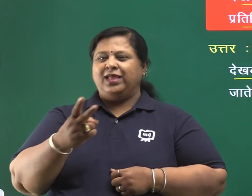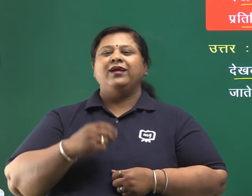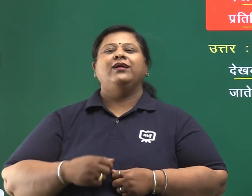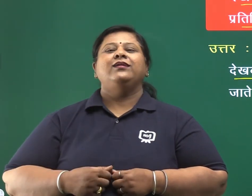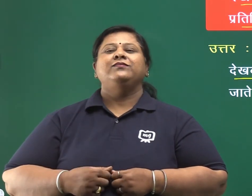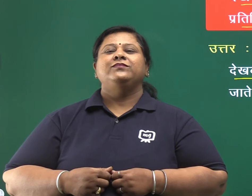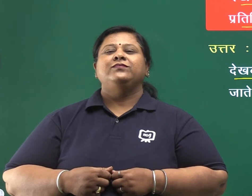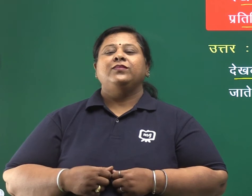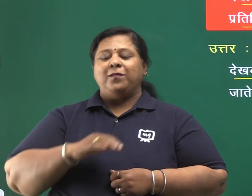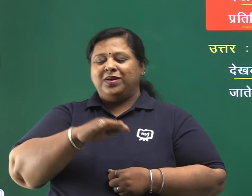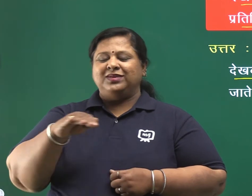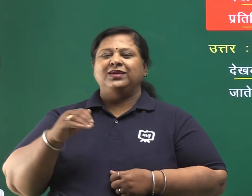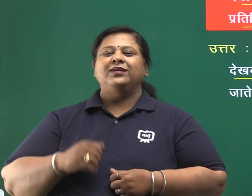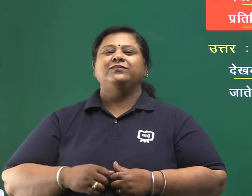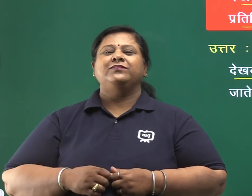देखकर बच्चे